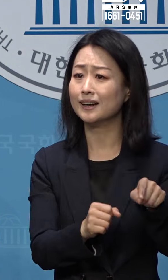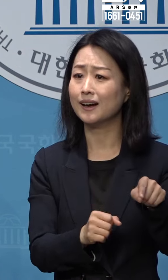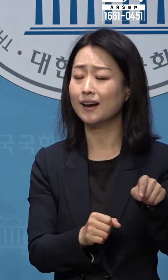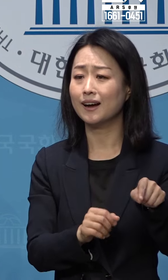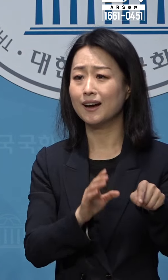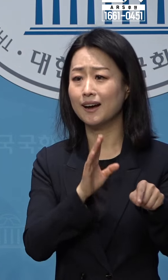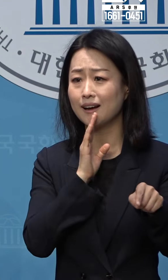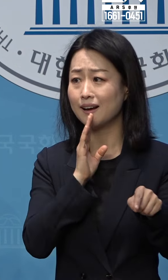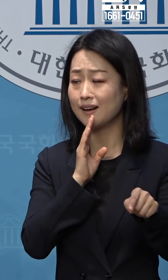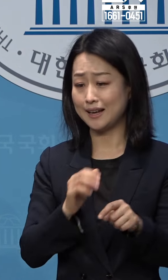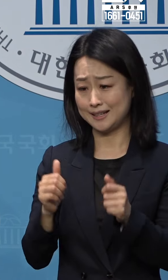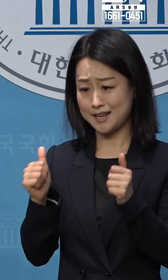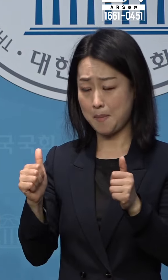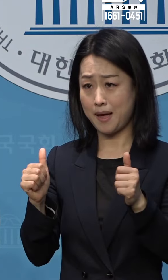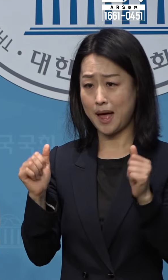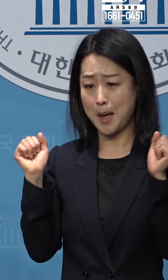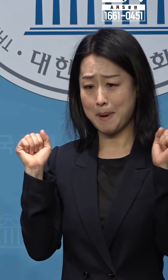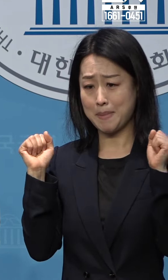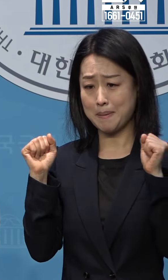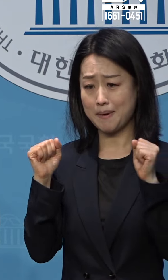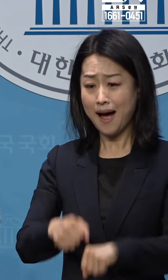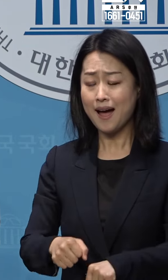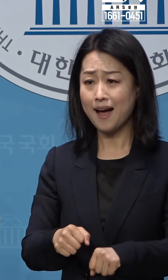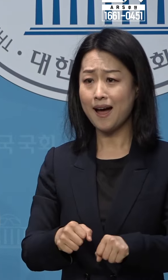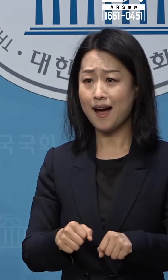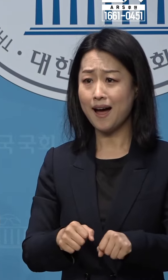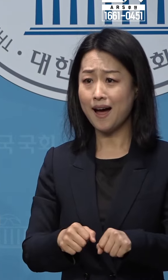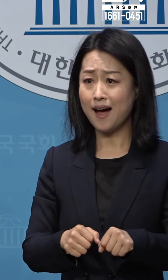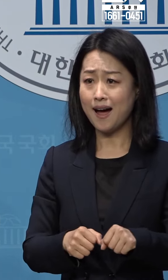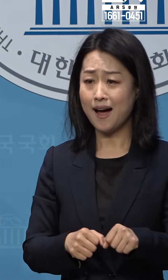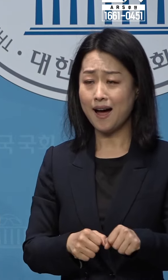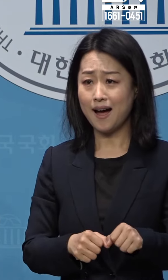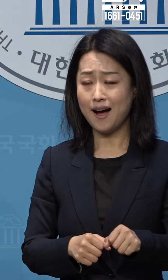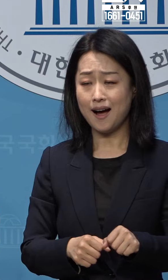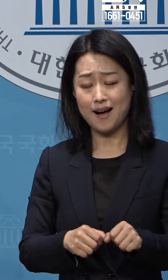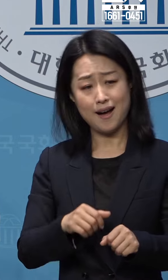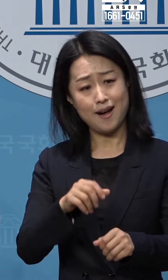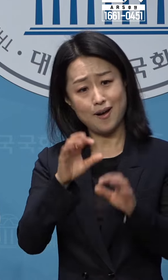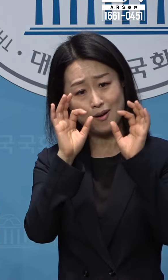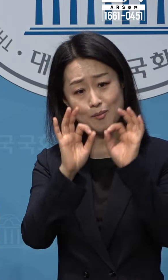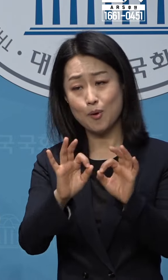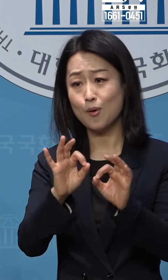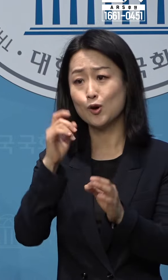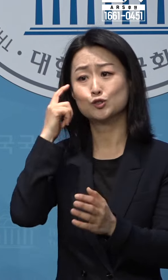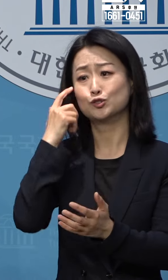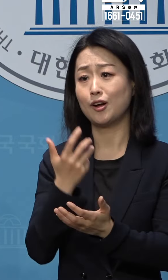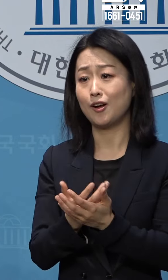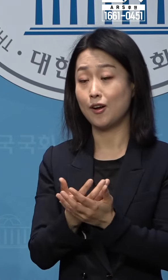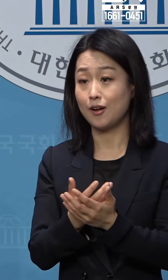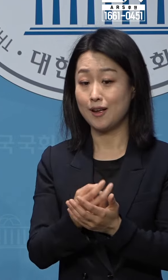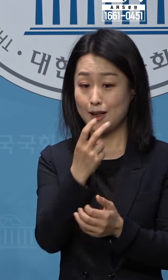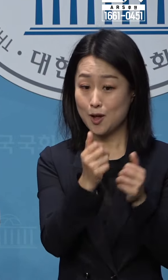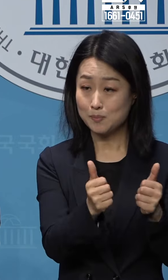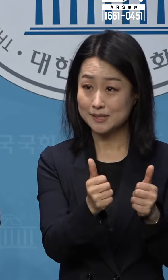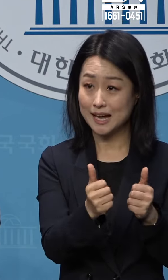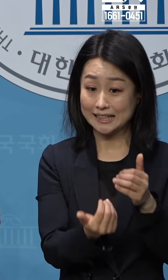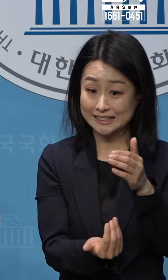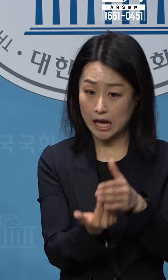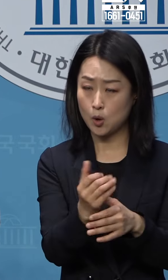어떻게 형사사법 체계를 무너뜨리고 있는가이 현장을 보고 있고요 정치 검찰이 사건 조작을 하고